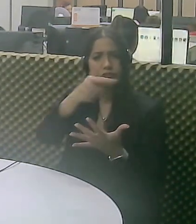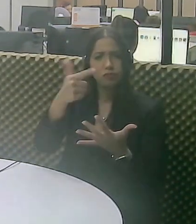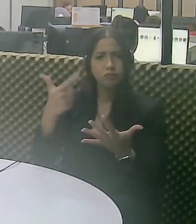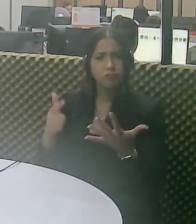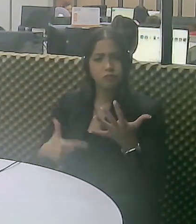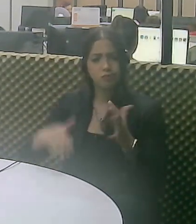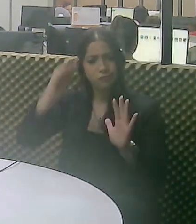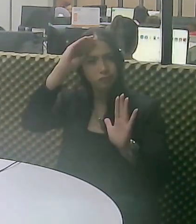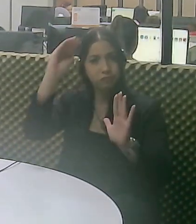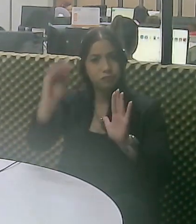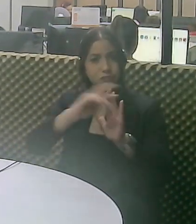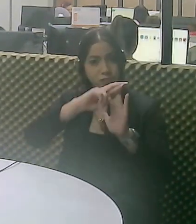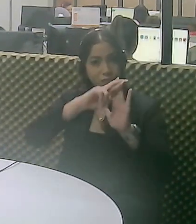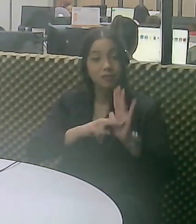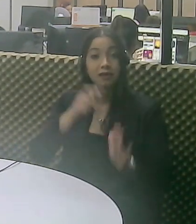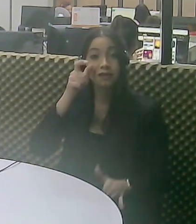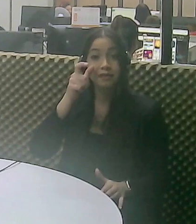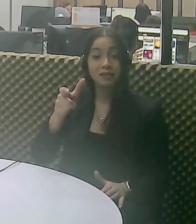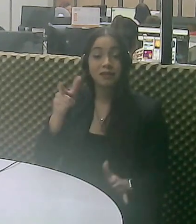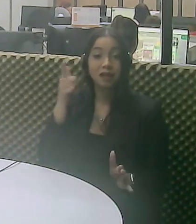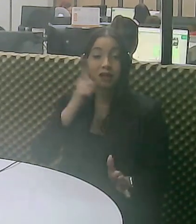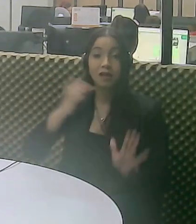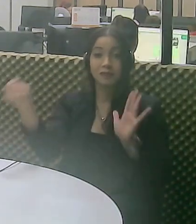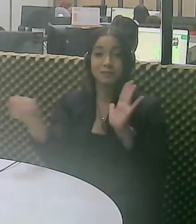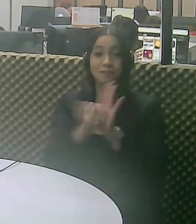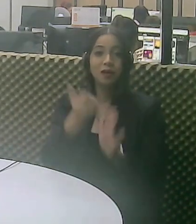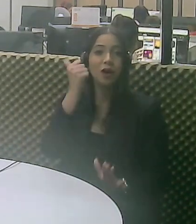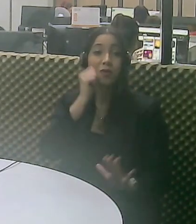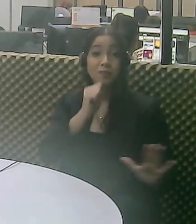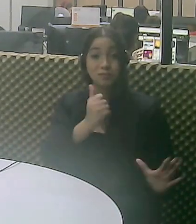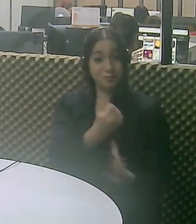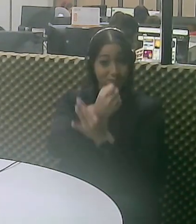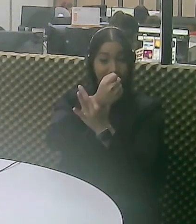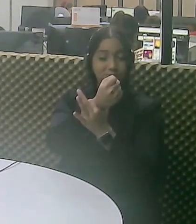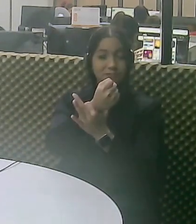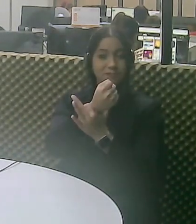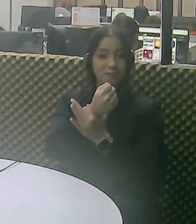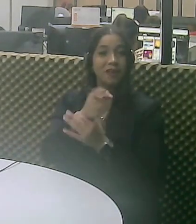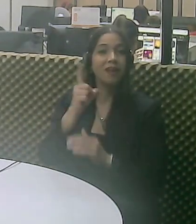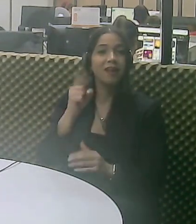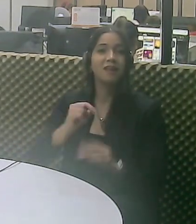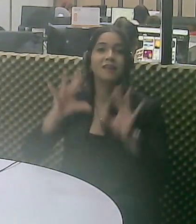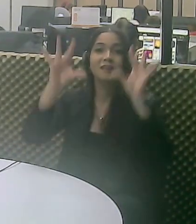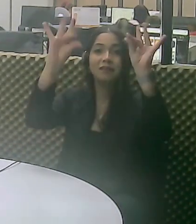os estabelecimentos interessados receberão o selo Mulheres Protegidas,